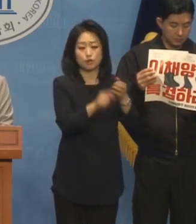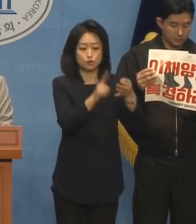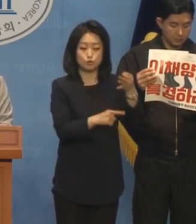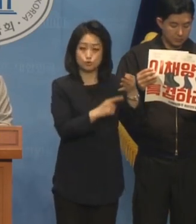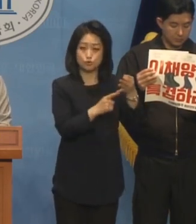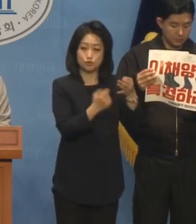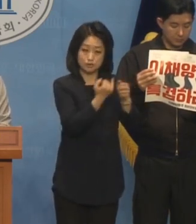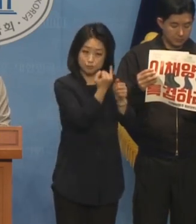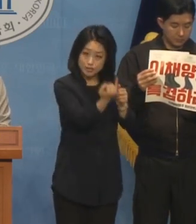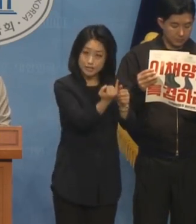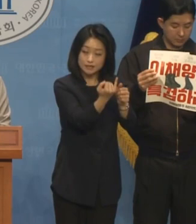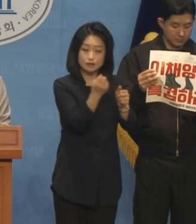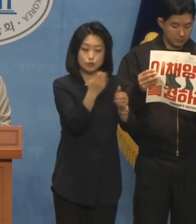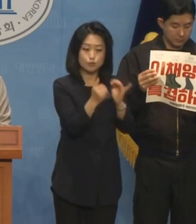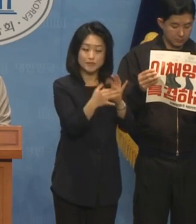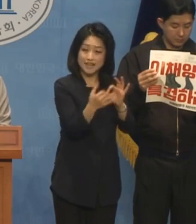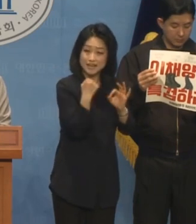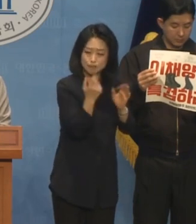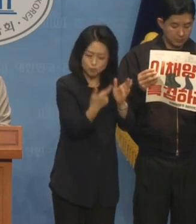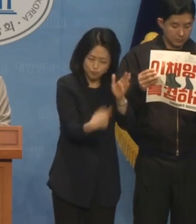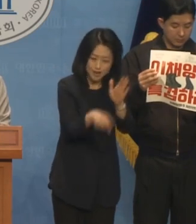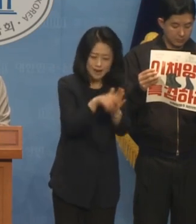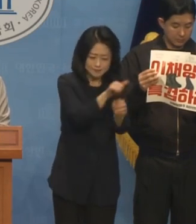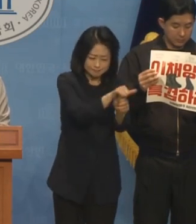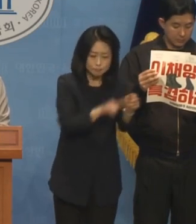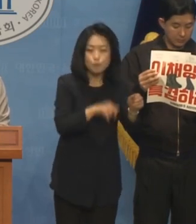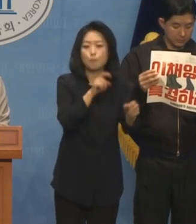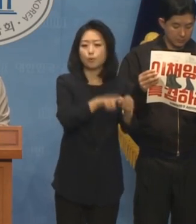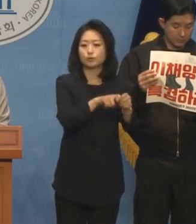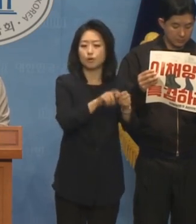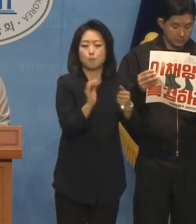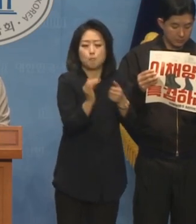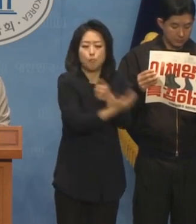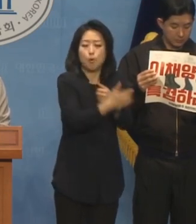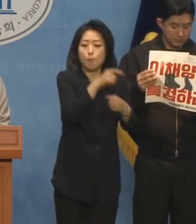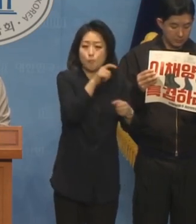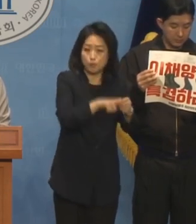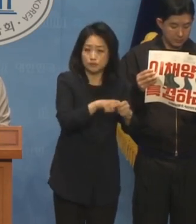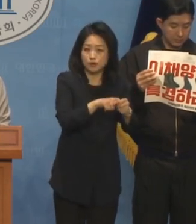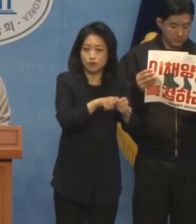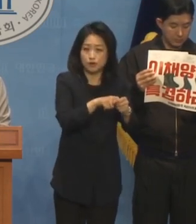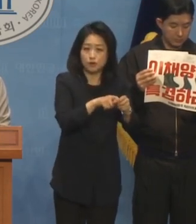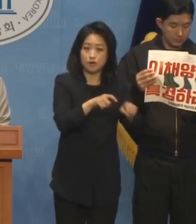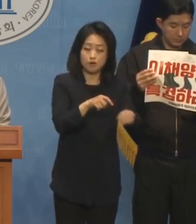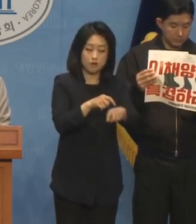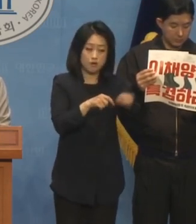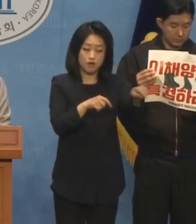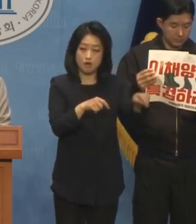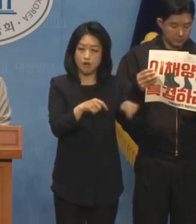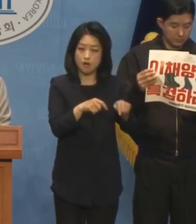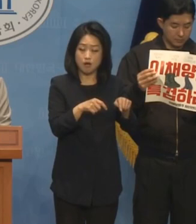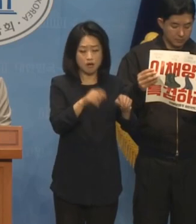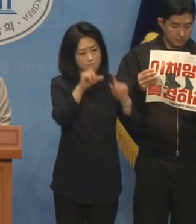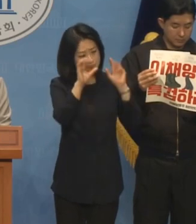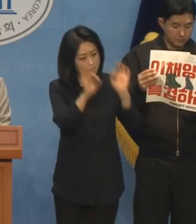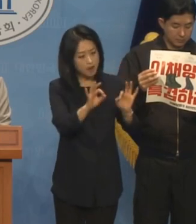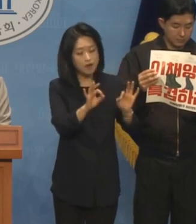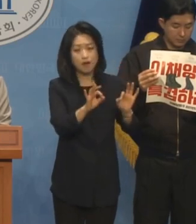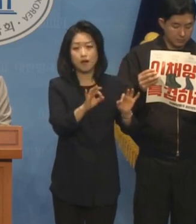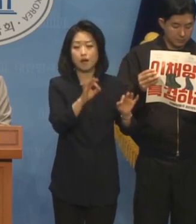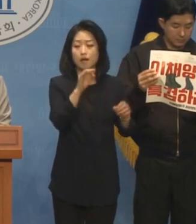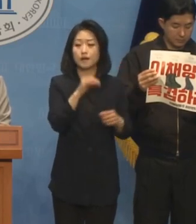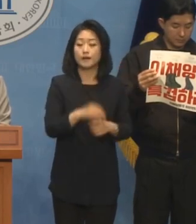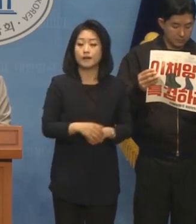윤성열 그리고 국민의 힘을 위한 언론 살인 청부 심의 업체가 아닌지 의심하지 않을 수 없습니다